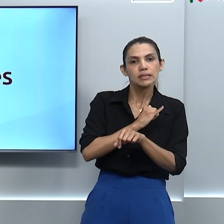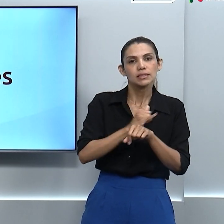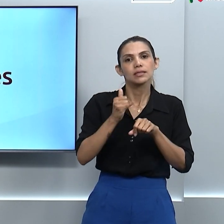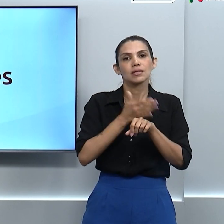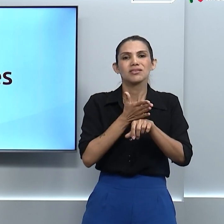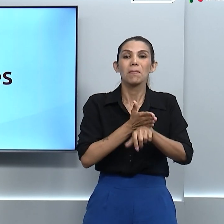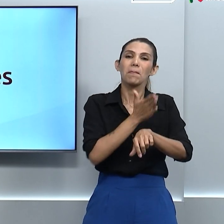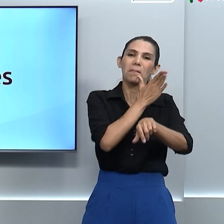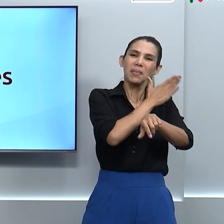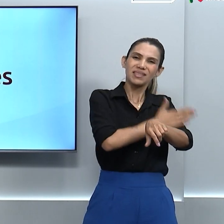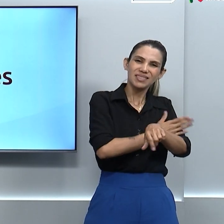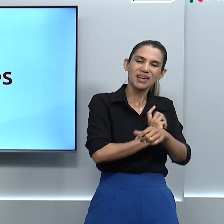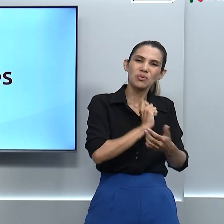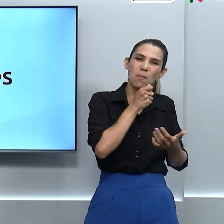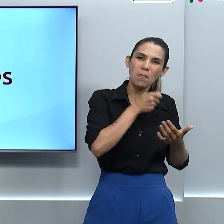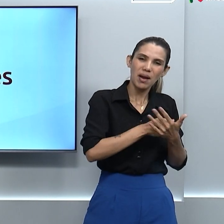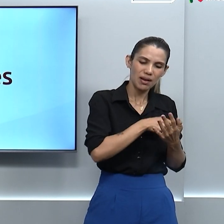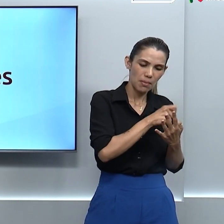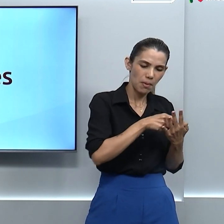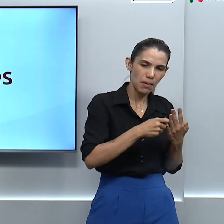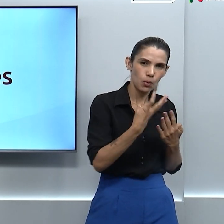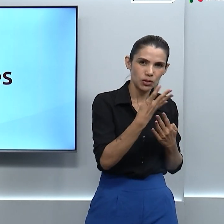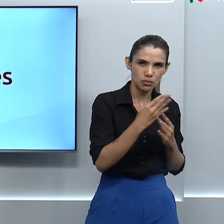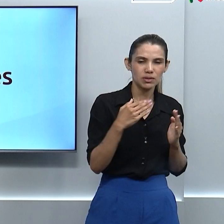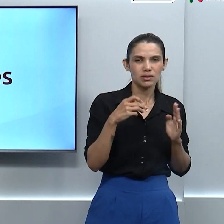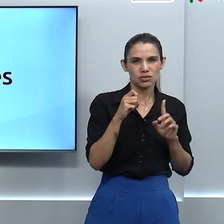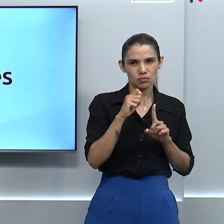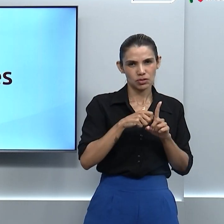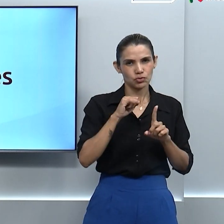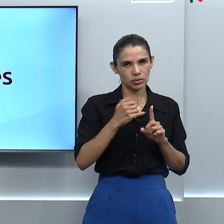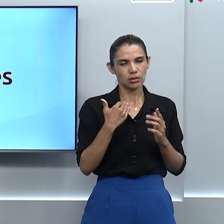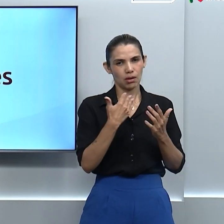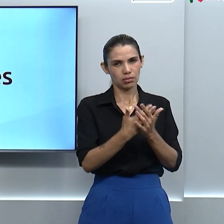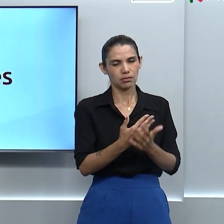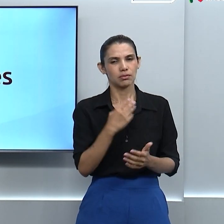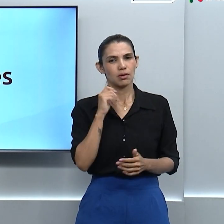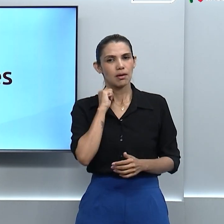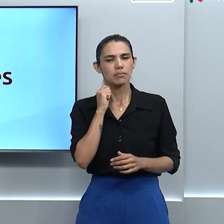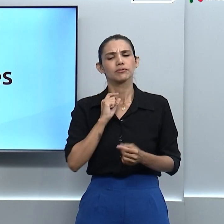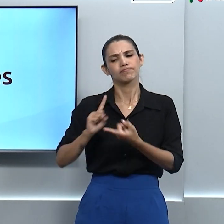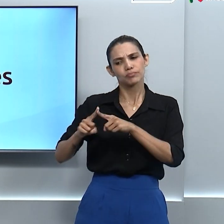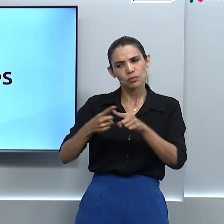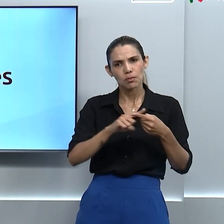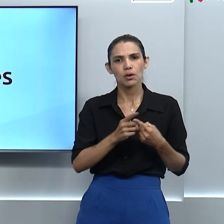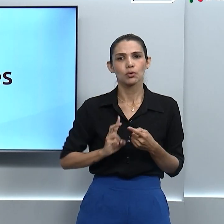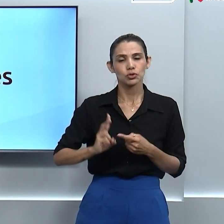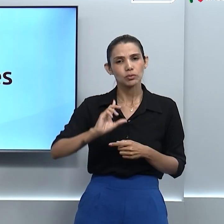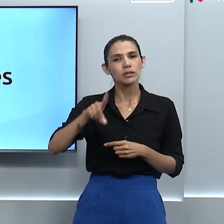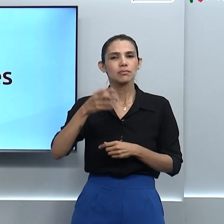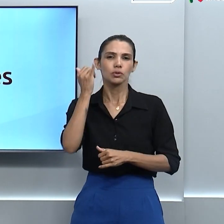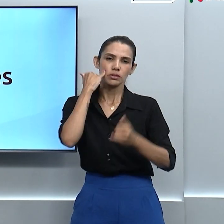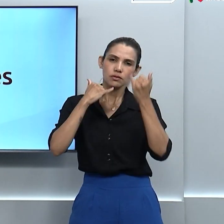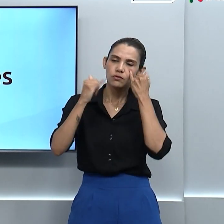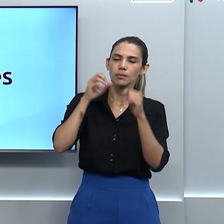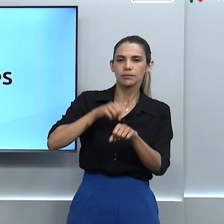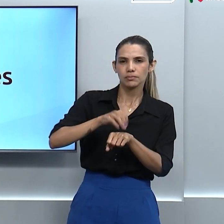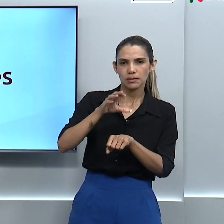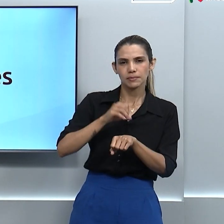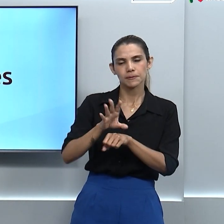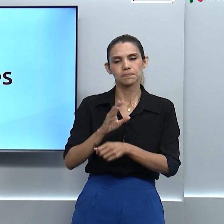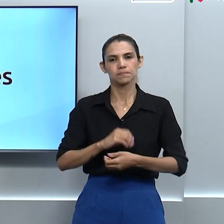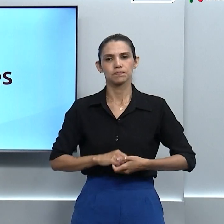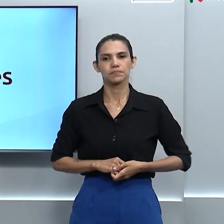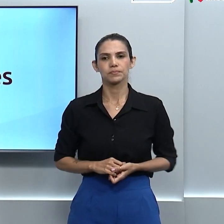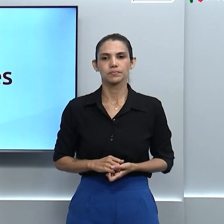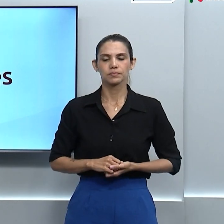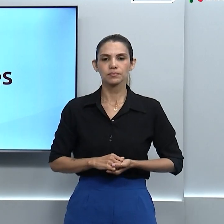aos primeiros 4 meses desse ano. E as negociações continuam e a gente traz mais informações para você a qualquer